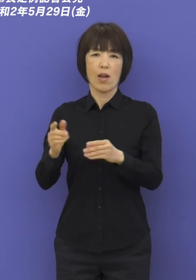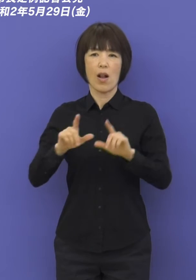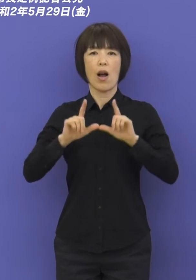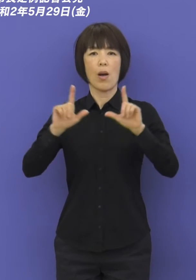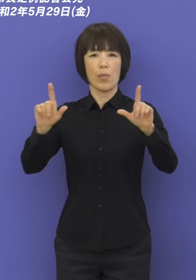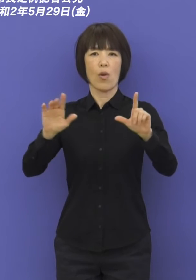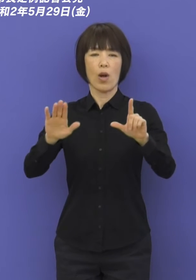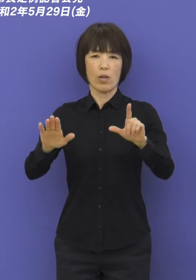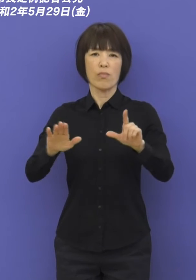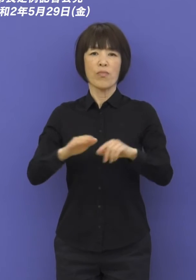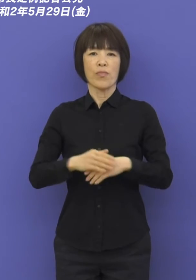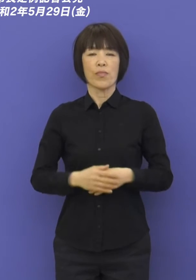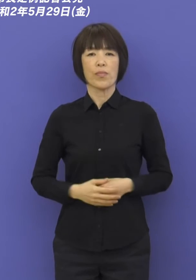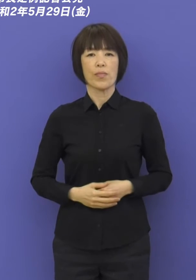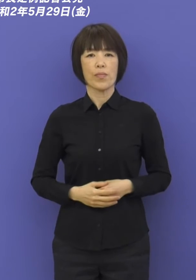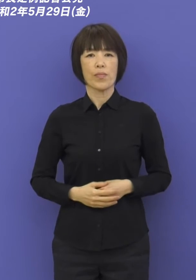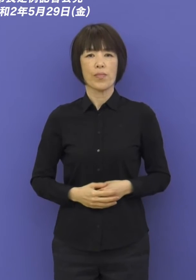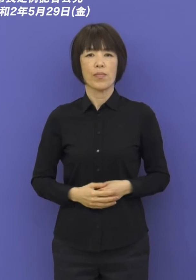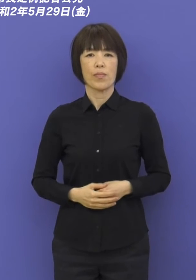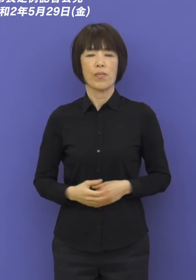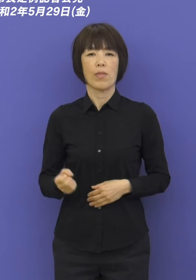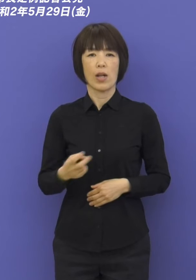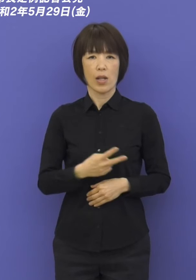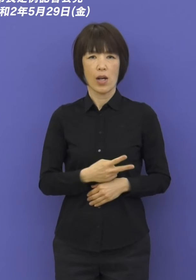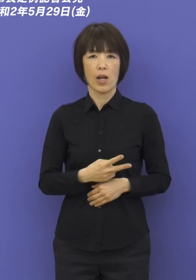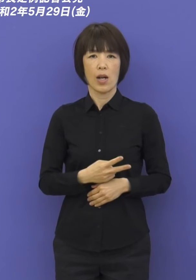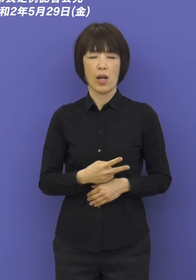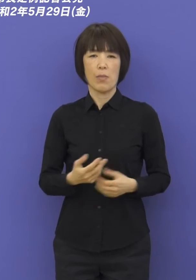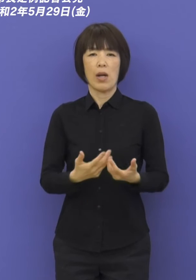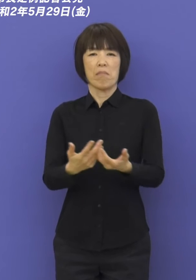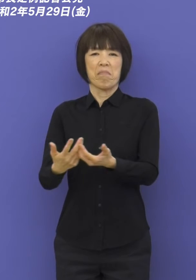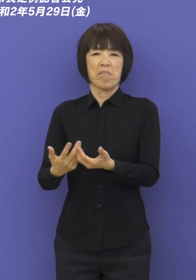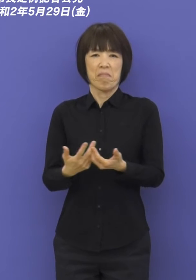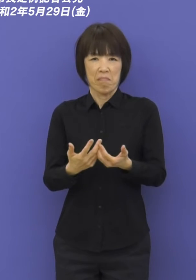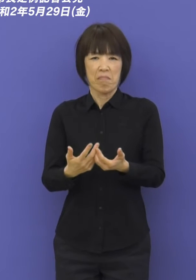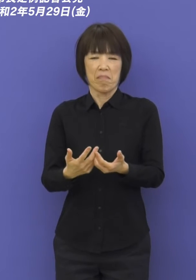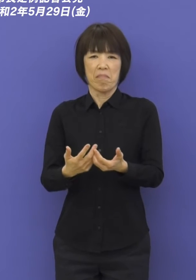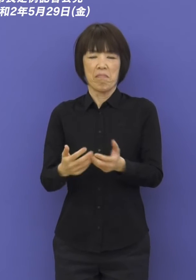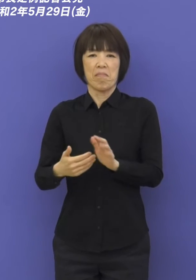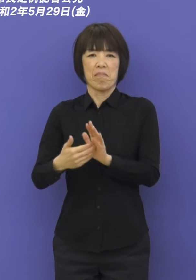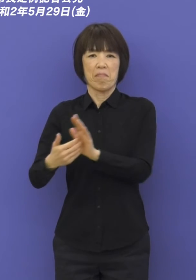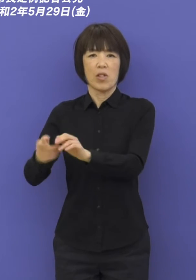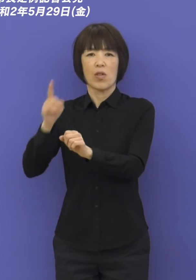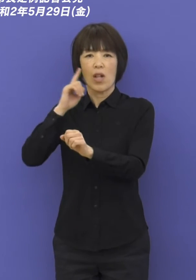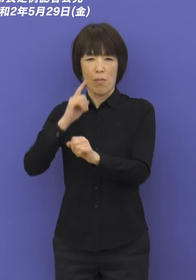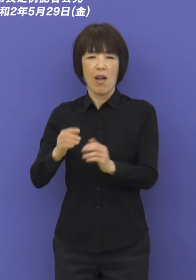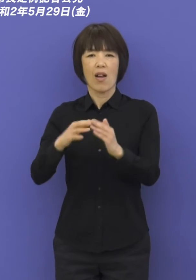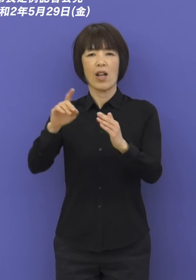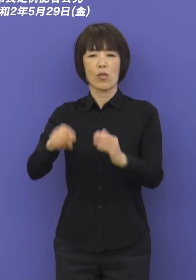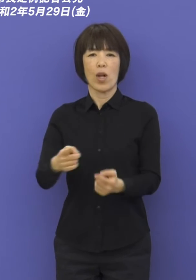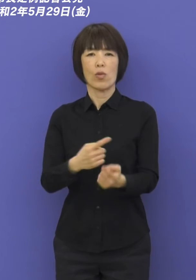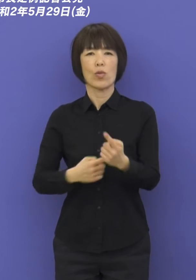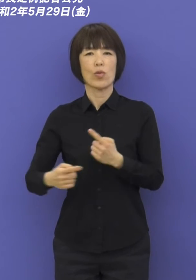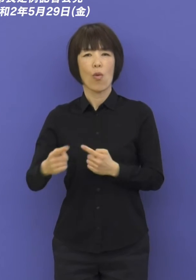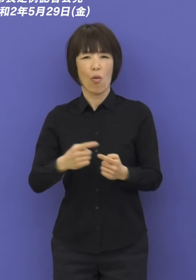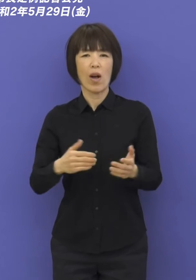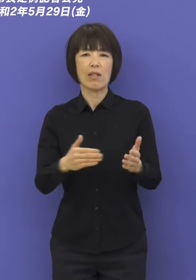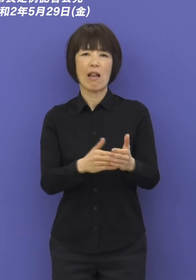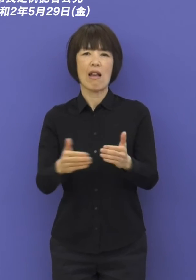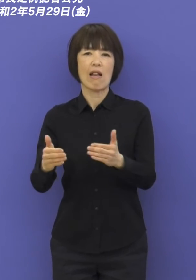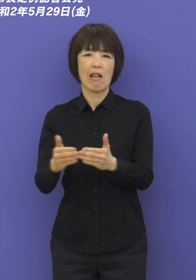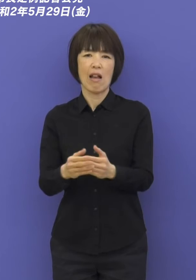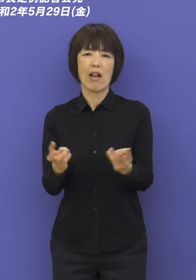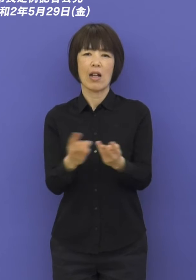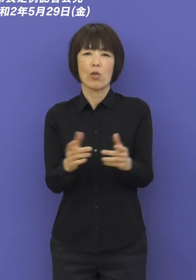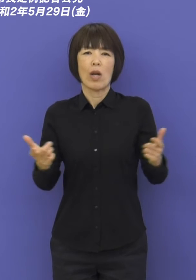表される予定です。なお、3密を回避するため、会場への入場制限等を